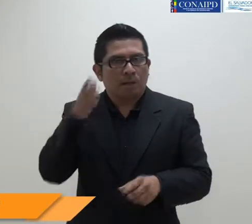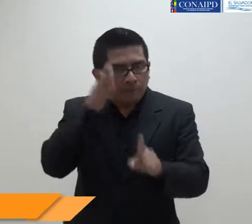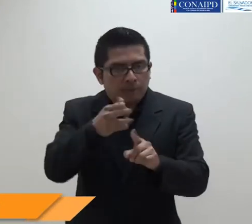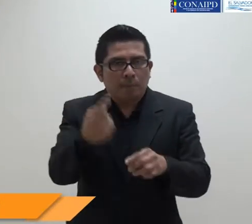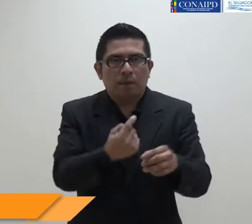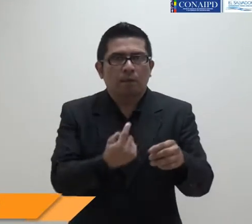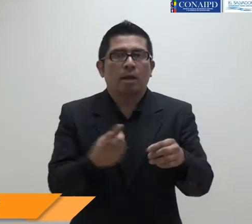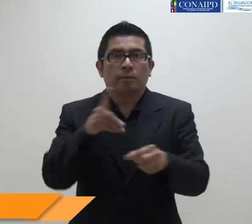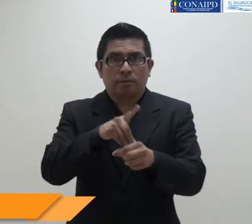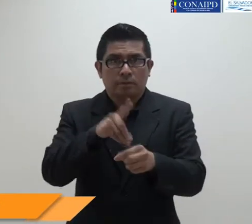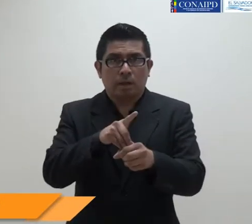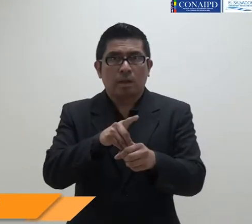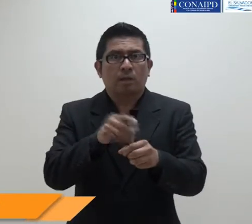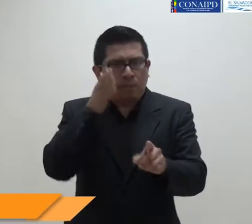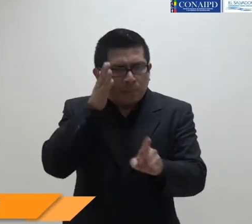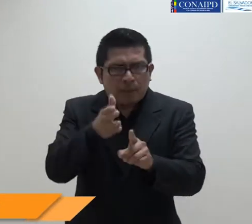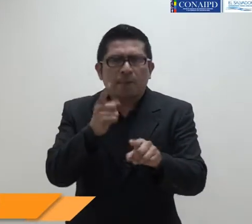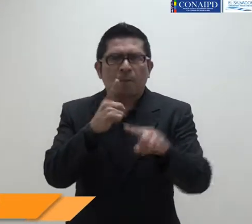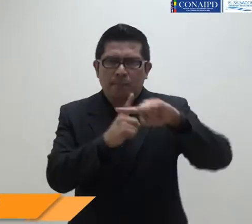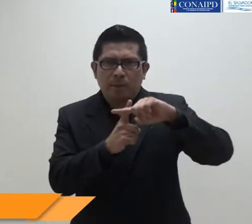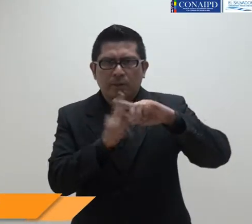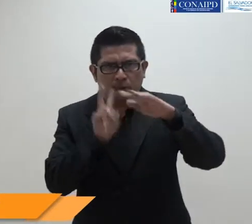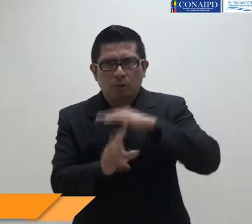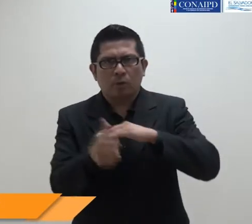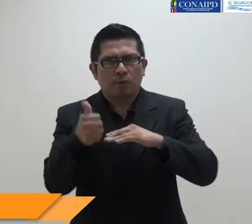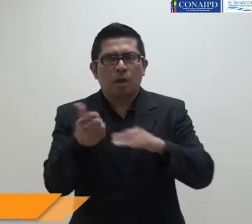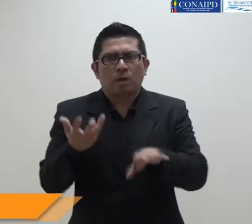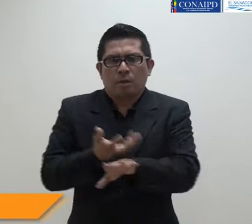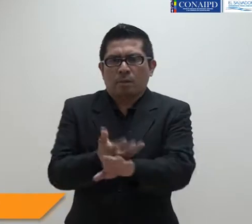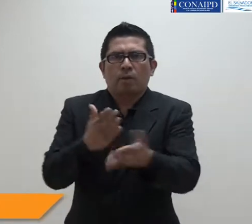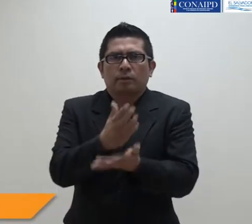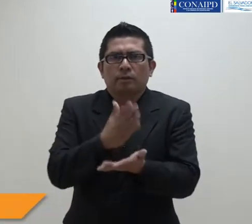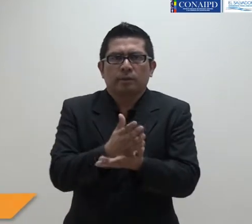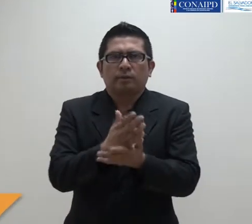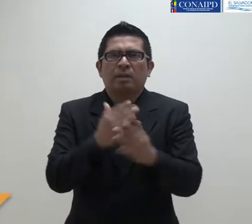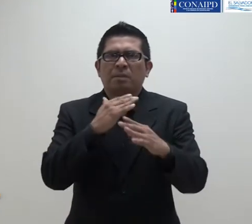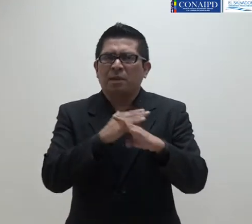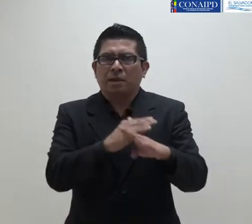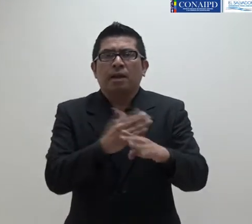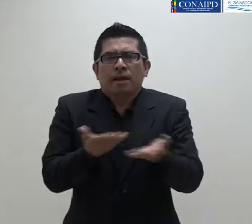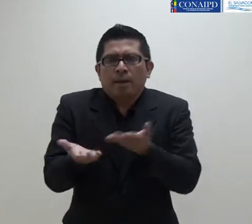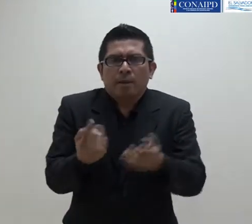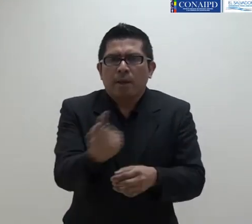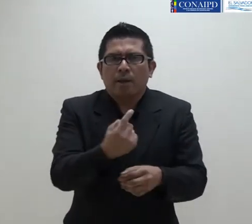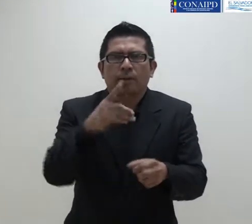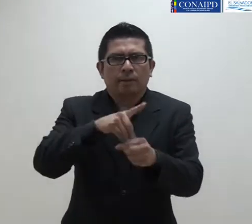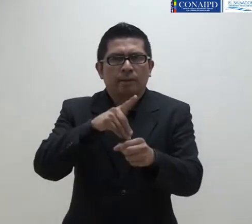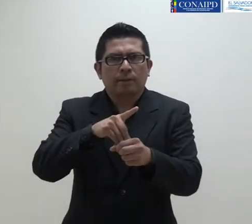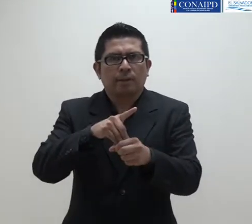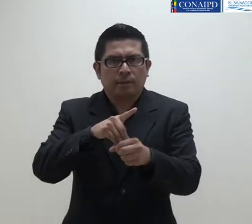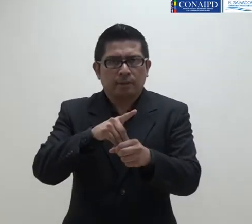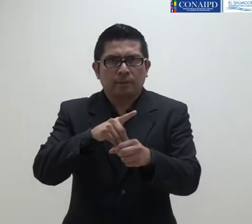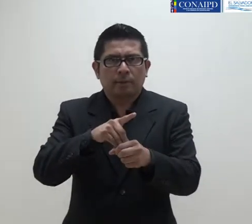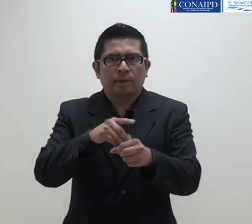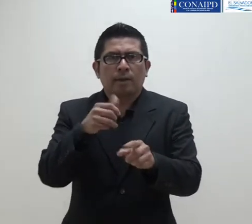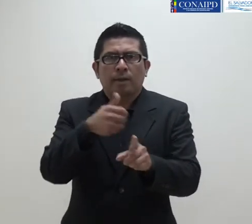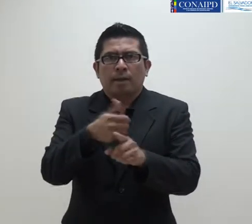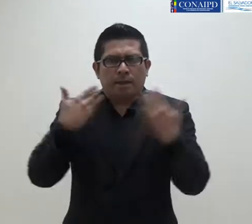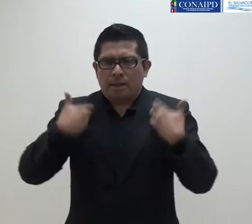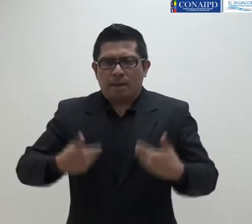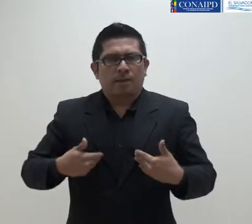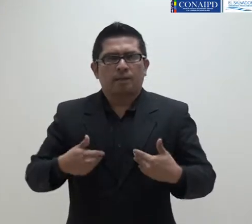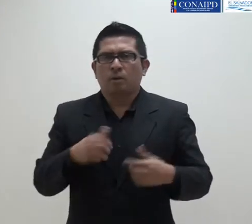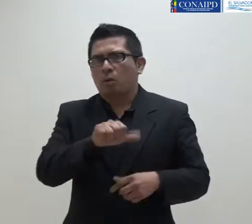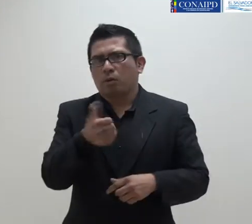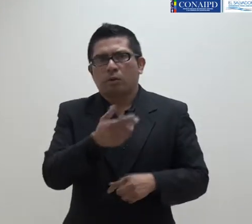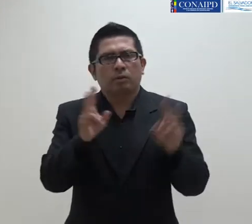de derechos de personas con discapacidad, transporte accesible, prevención y atención a personas con discapacidad ante desastres naturales, entre